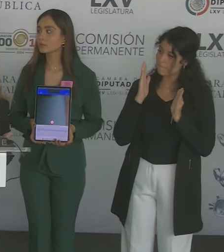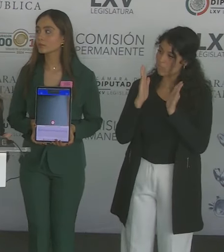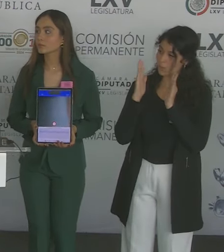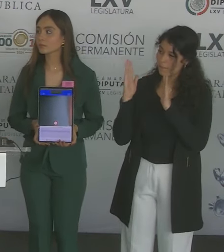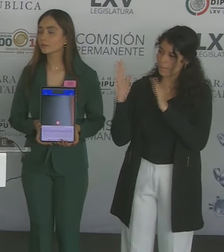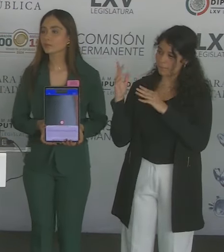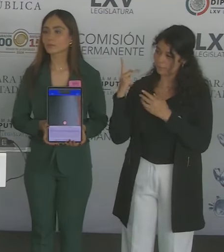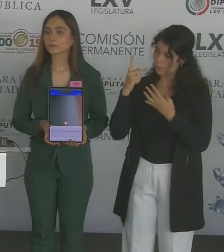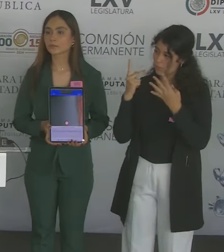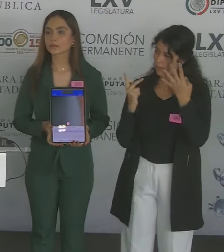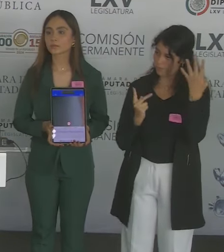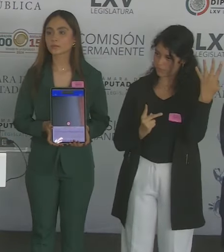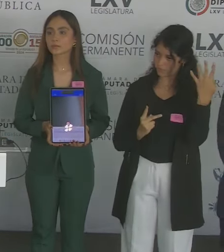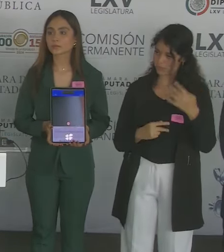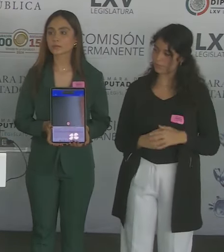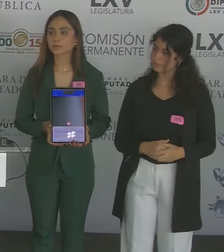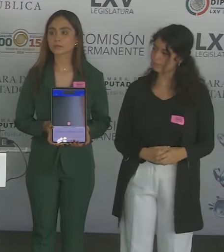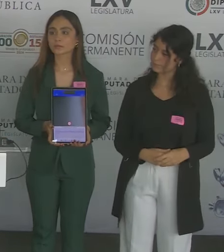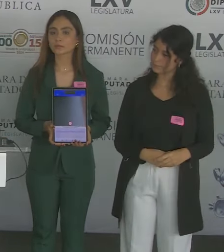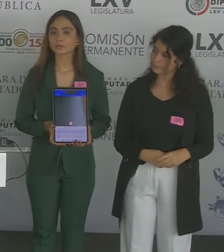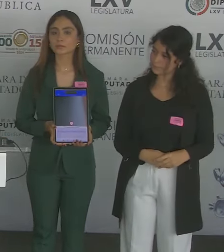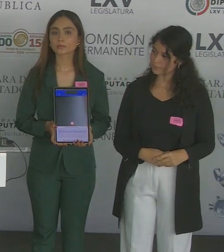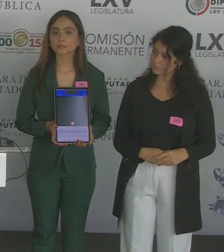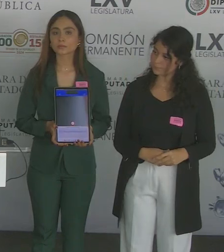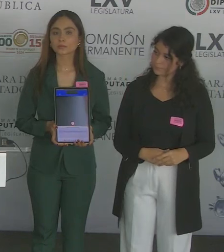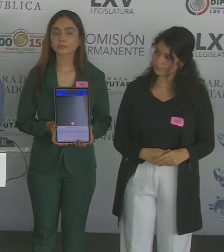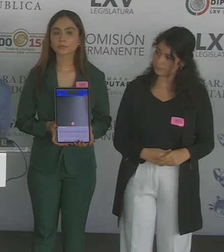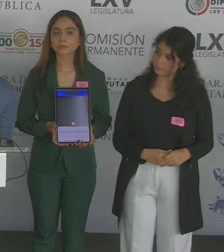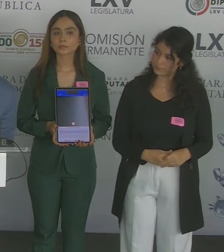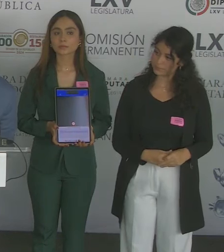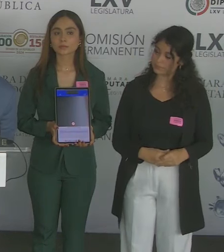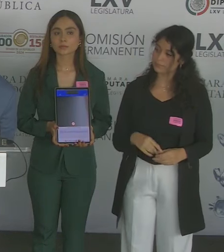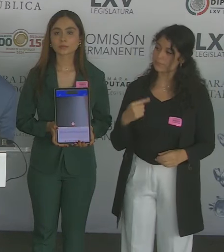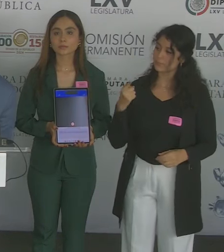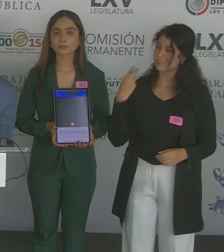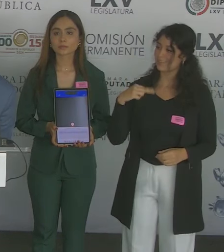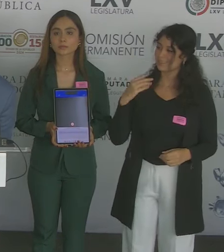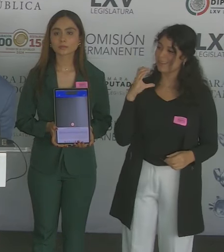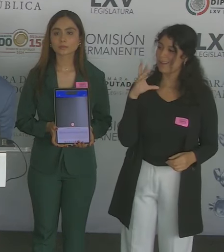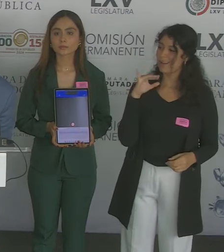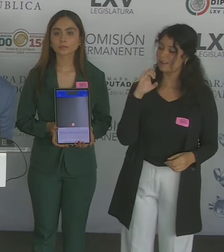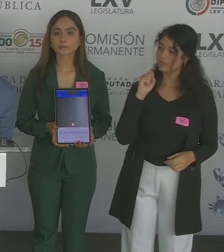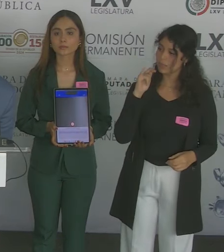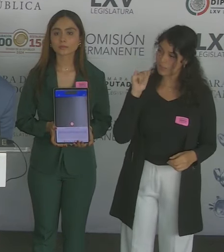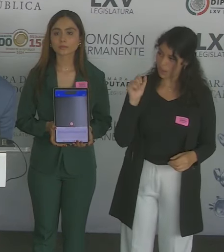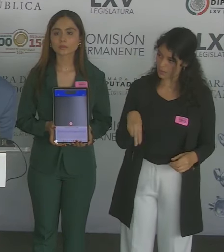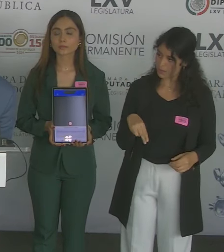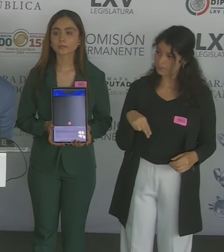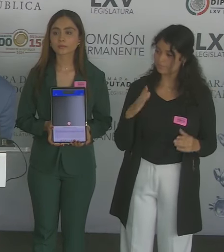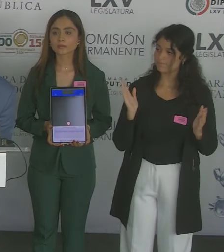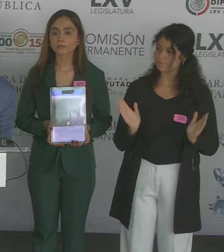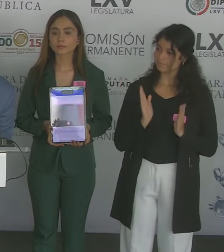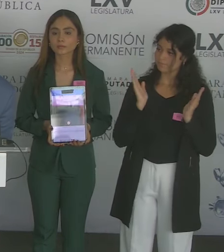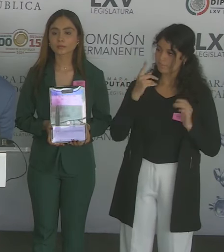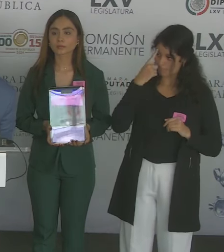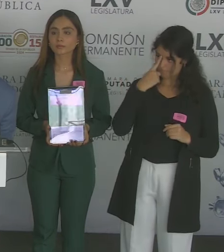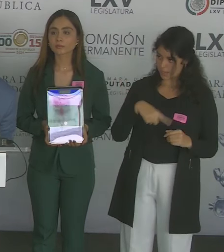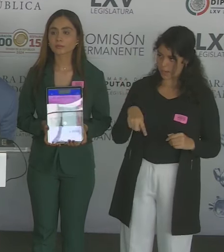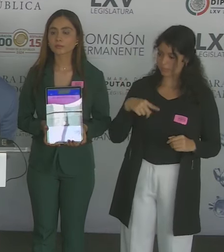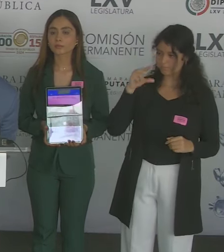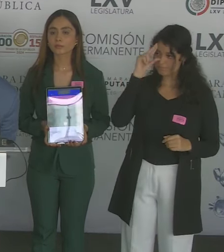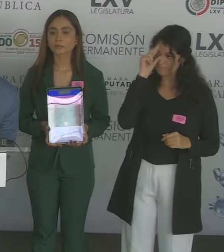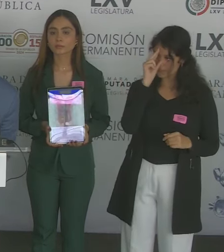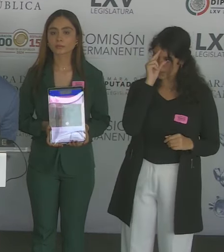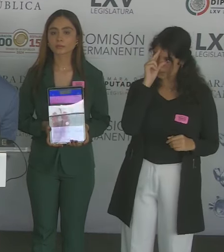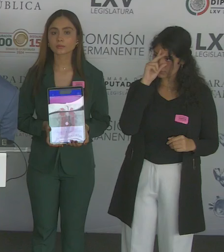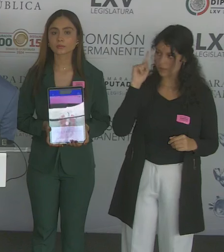la clave Mi nombre es Cristian Ramírez y Mi motivación para desarrollar esta Inteligencia artificial